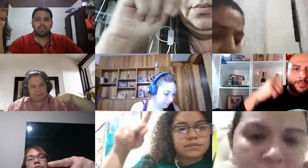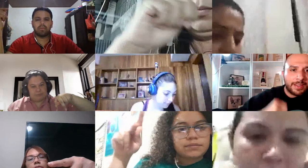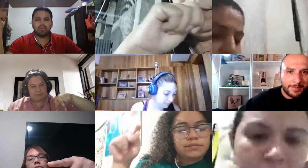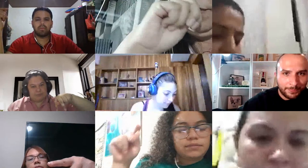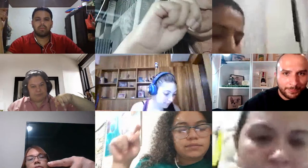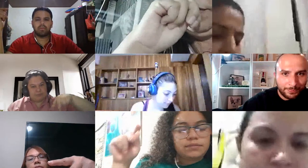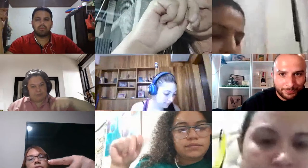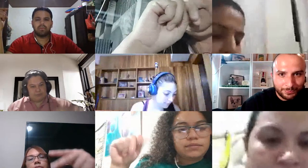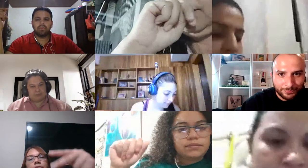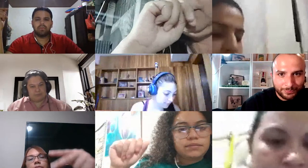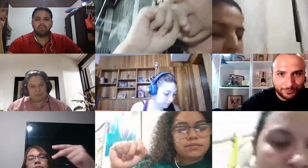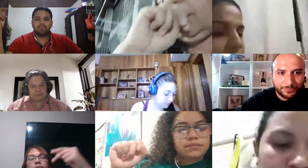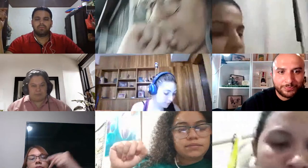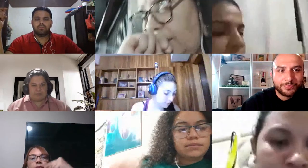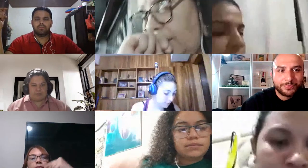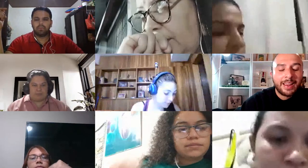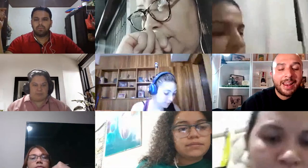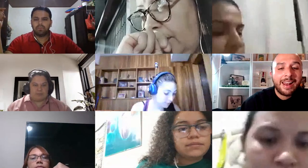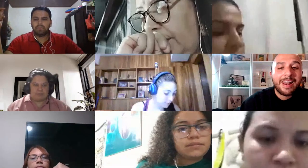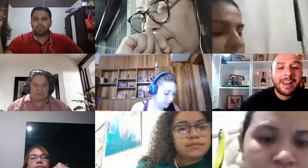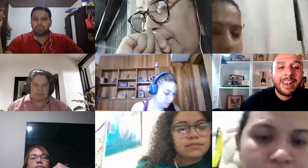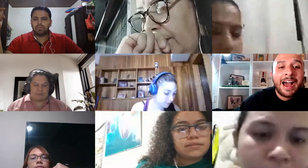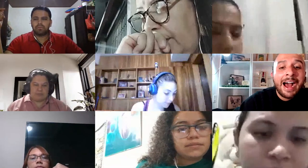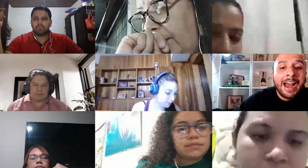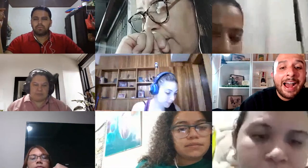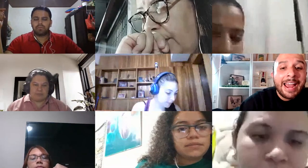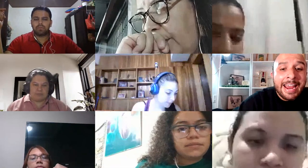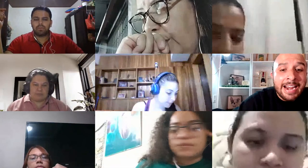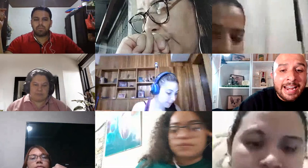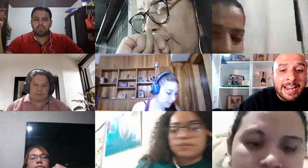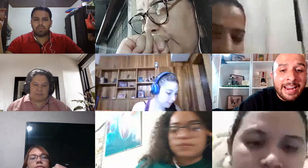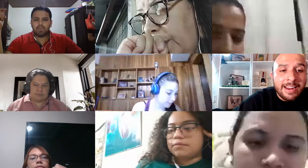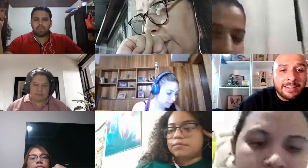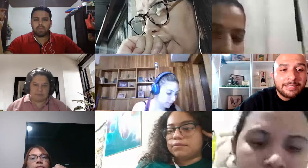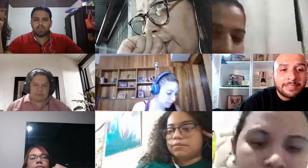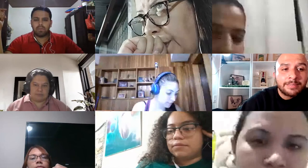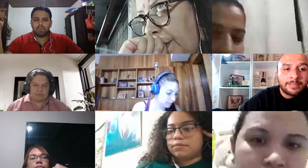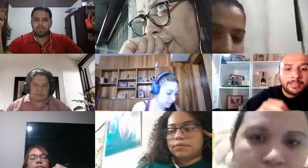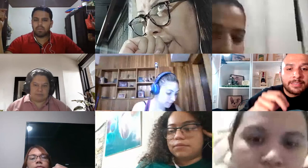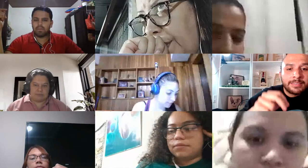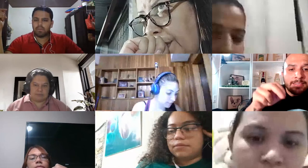Okay. La N